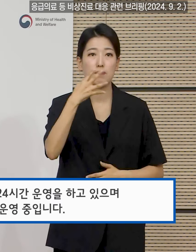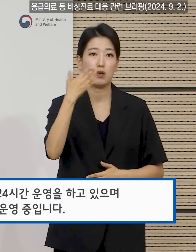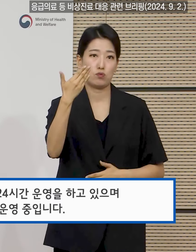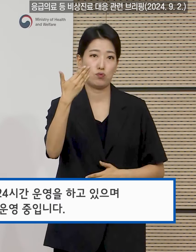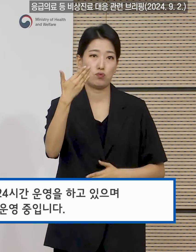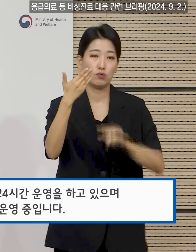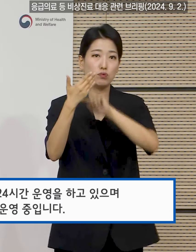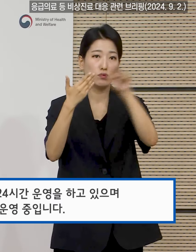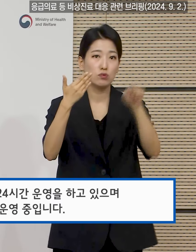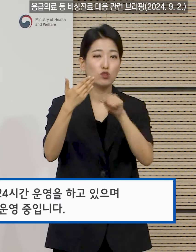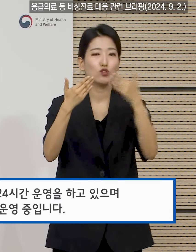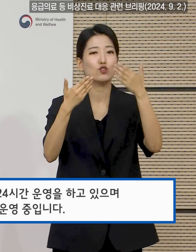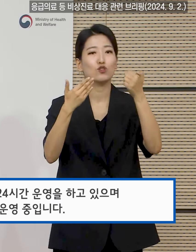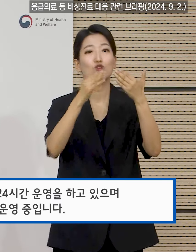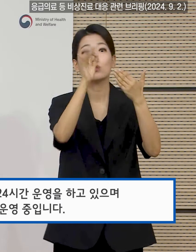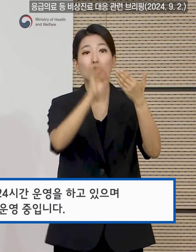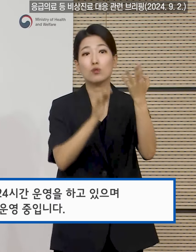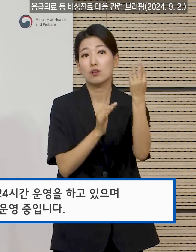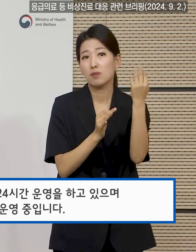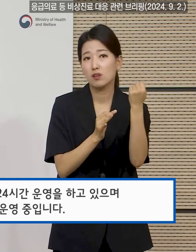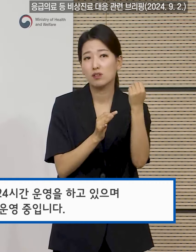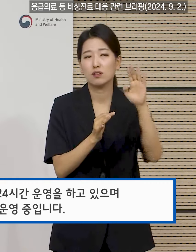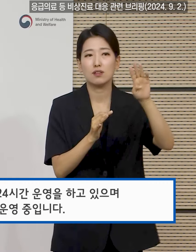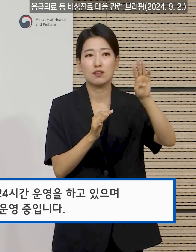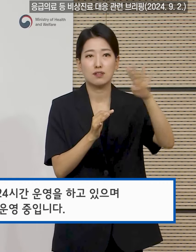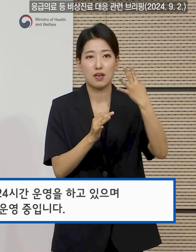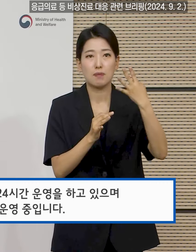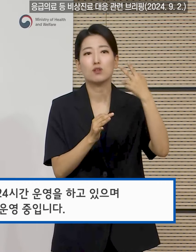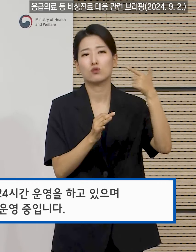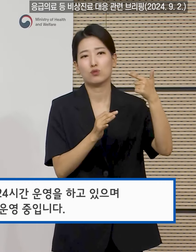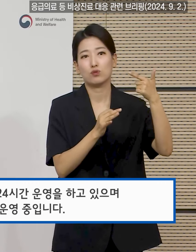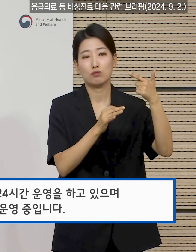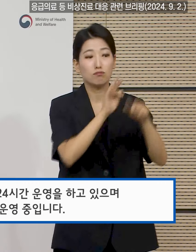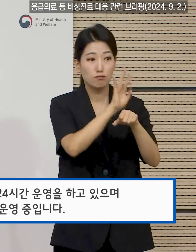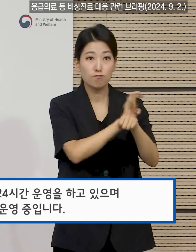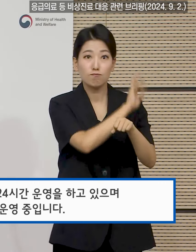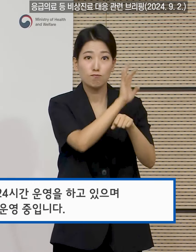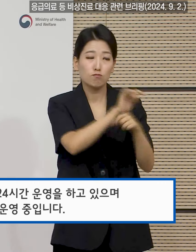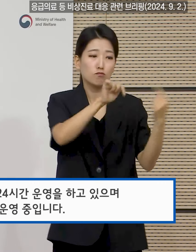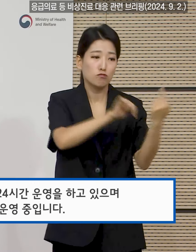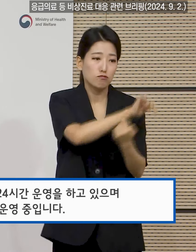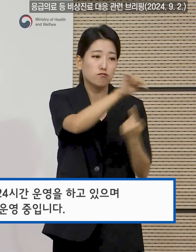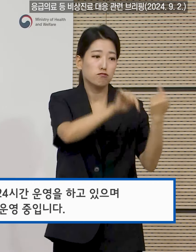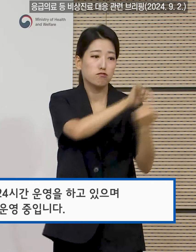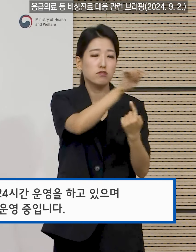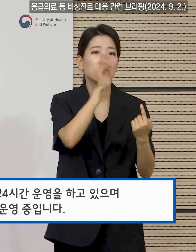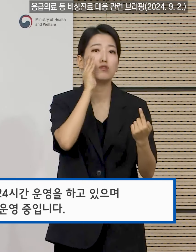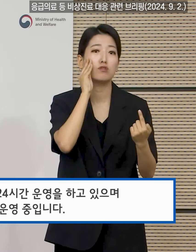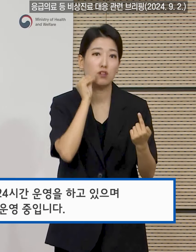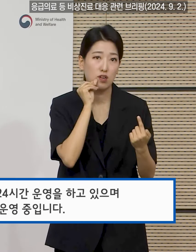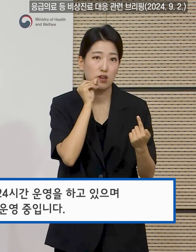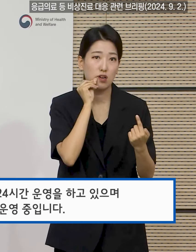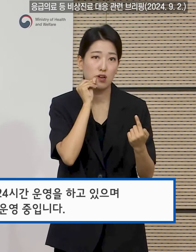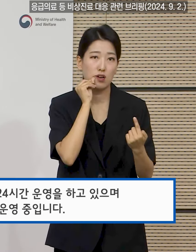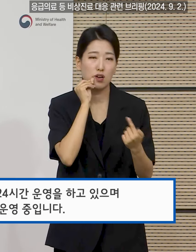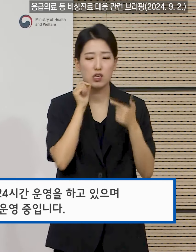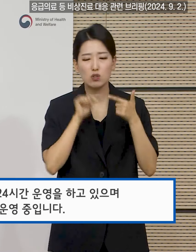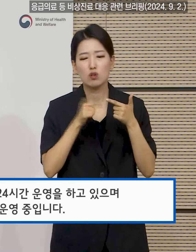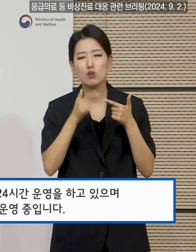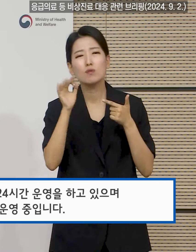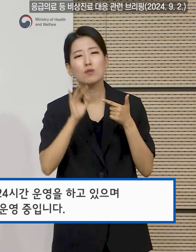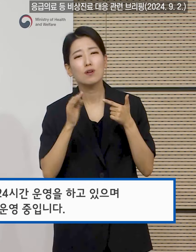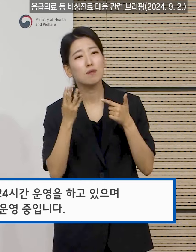중 99%인 406개소는 24시간 운영을 하고 있으며 6.6%에